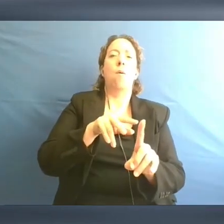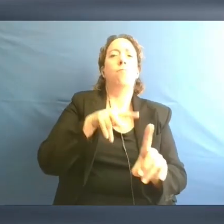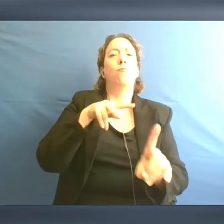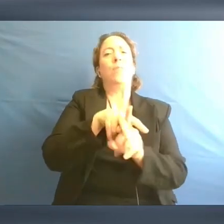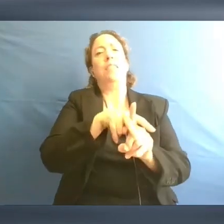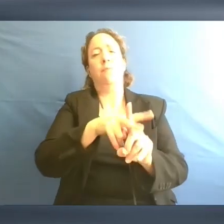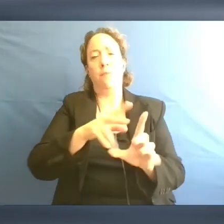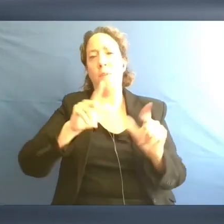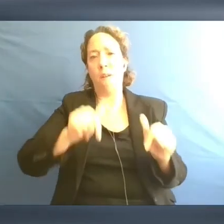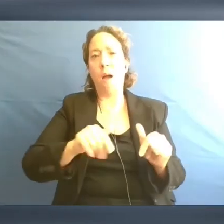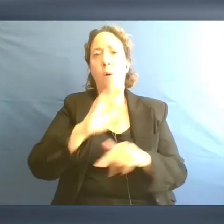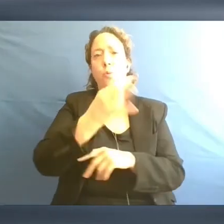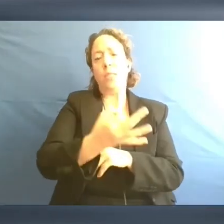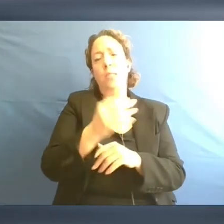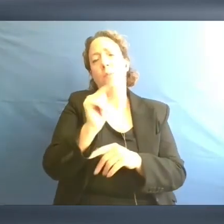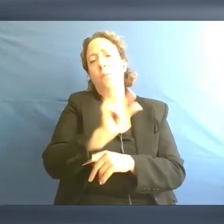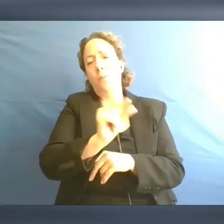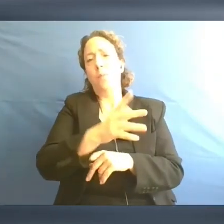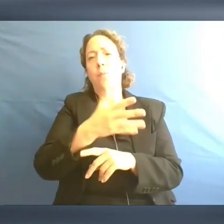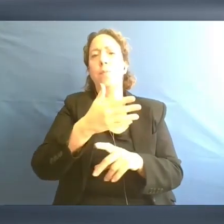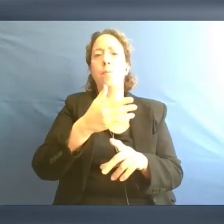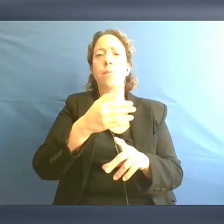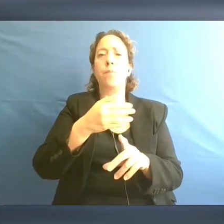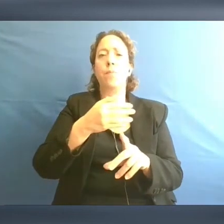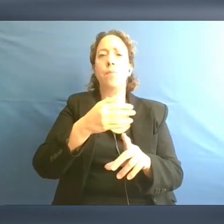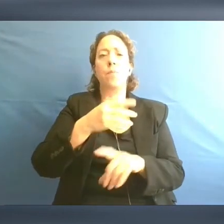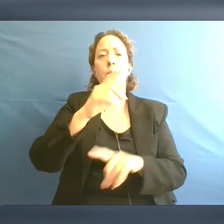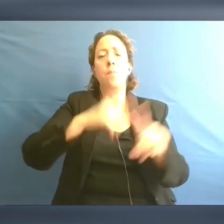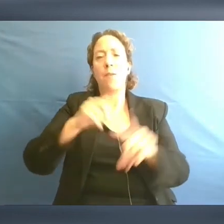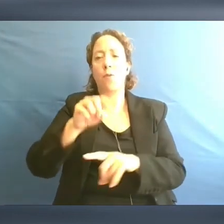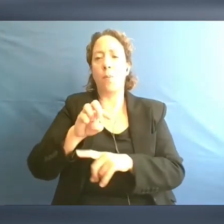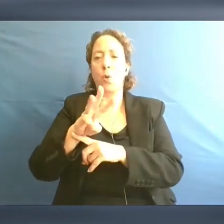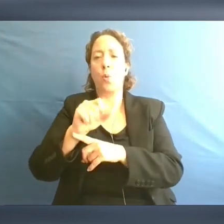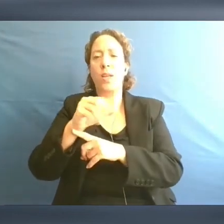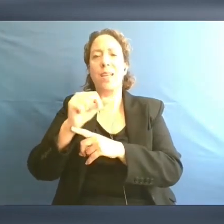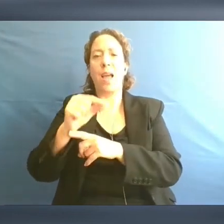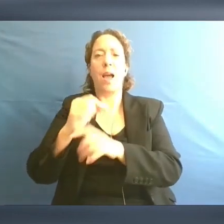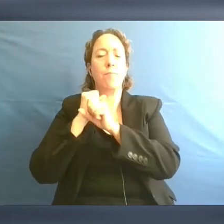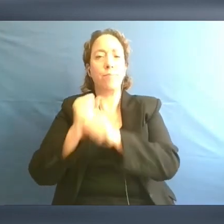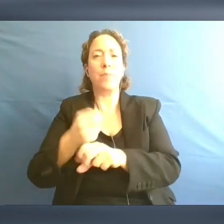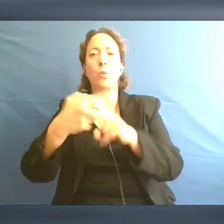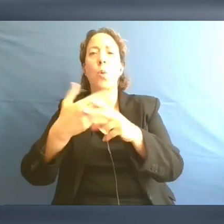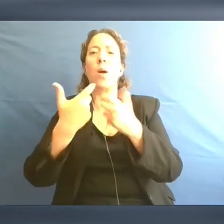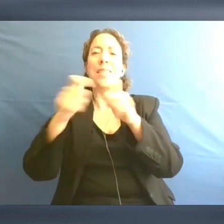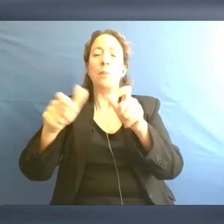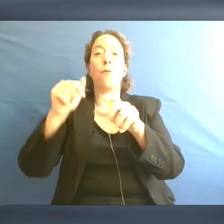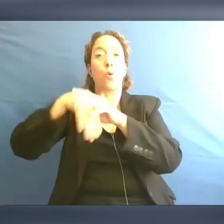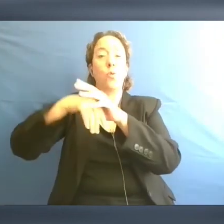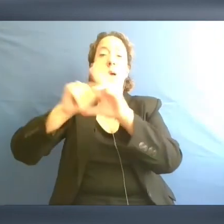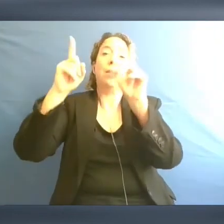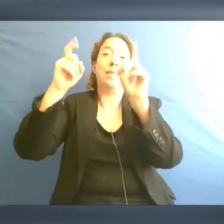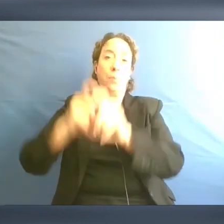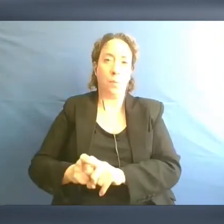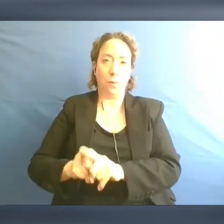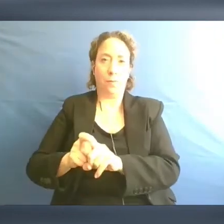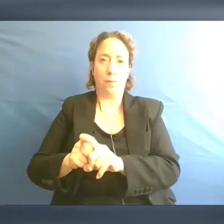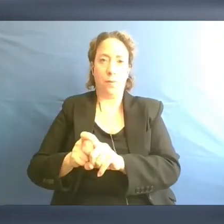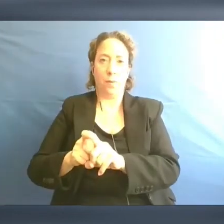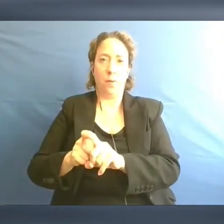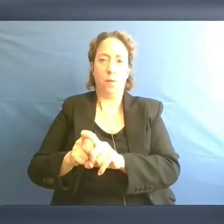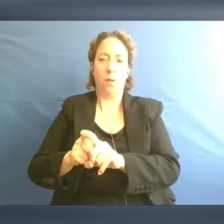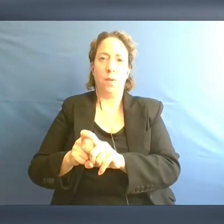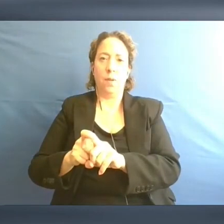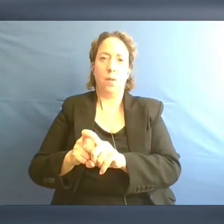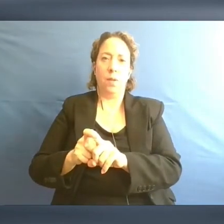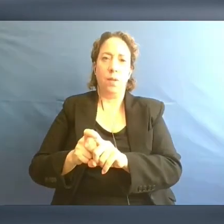certaines, cer- certaines contraintes de WCAG, comme le fait que le nom accessible doit être descriptif, on ne peut pas vraiment se